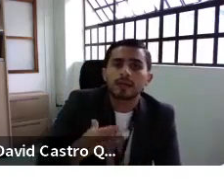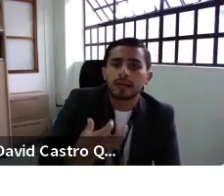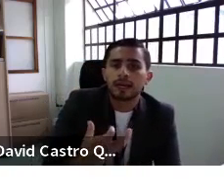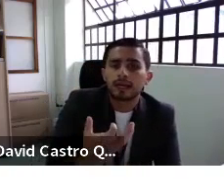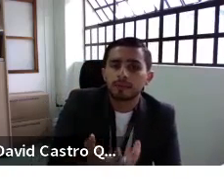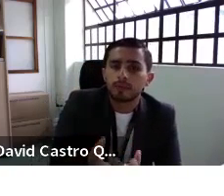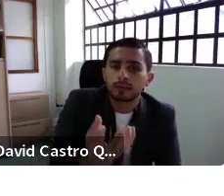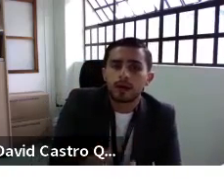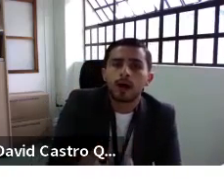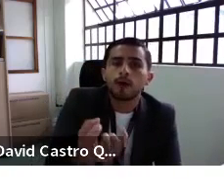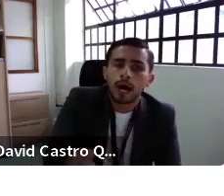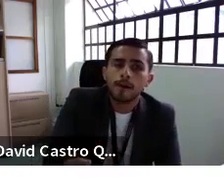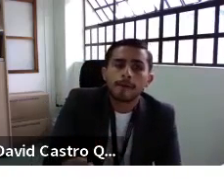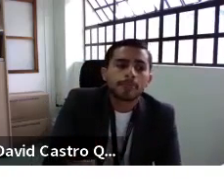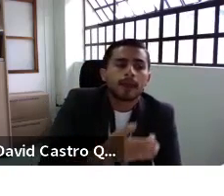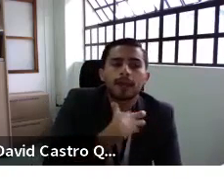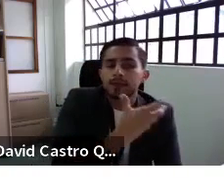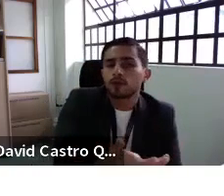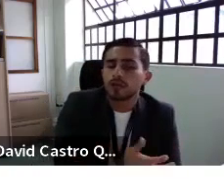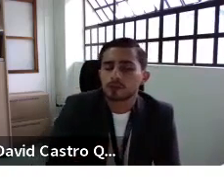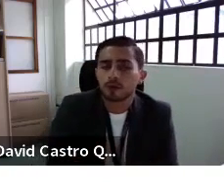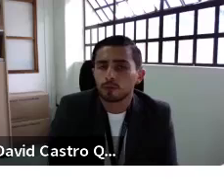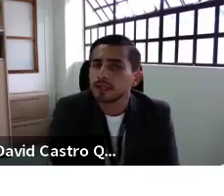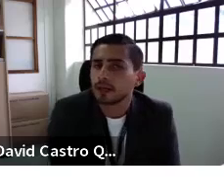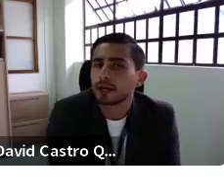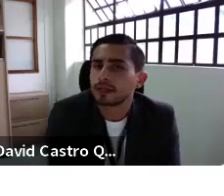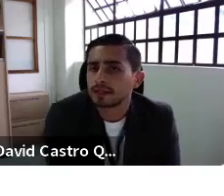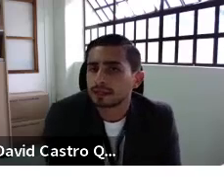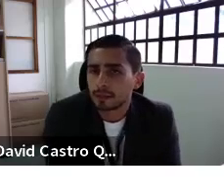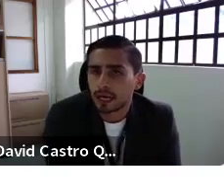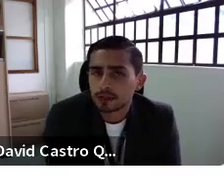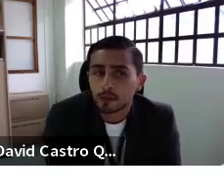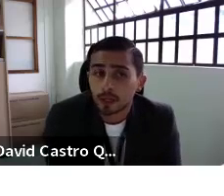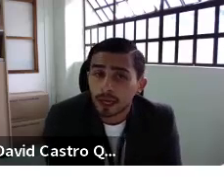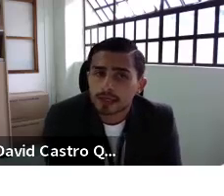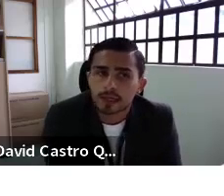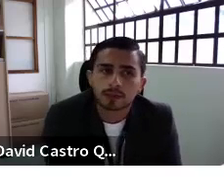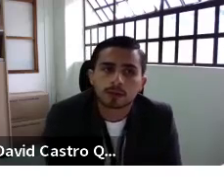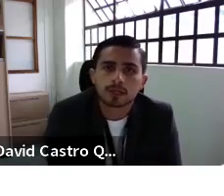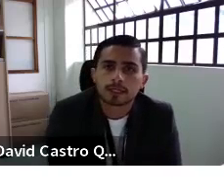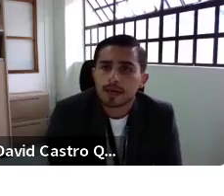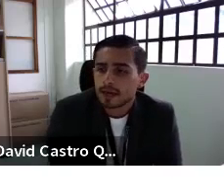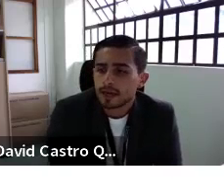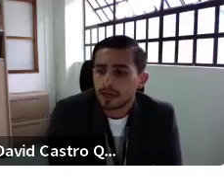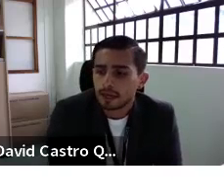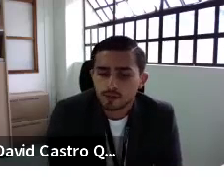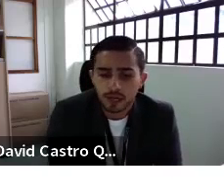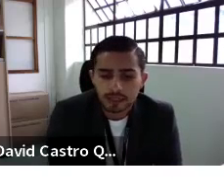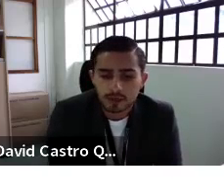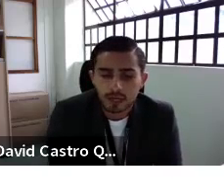integrar el equipo de trabajo a ese contexto comunitario que tienen determinadas comunidades cierto entonces es un ejercicio